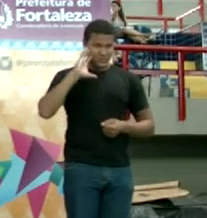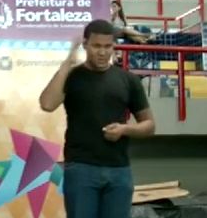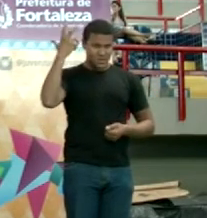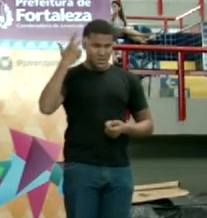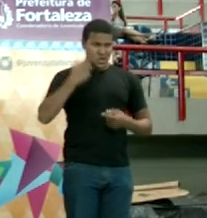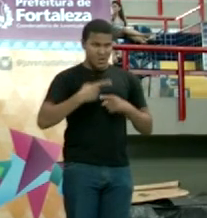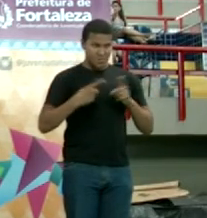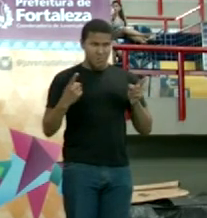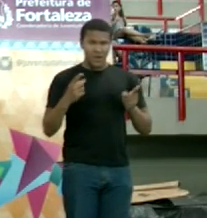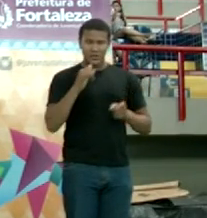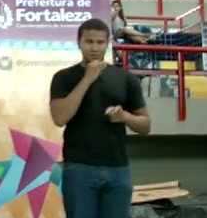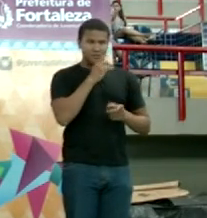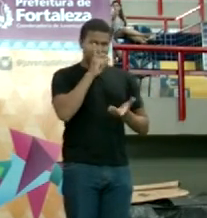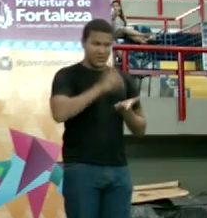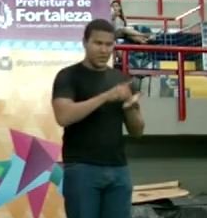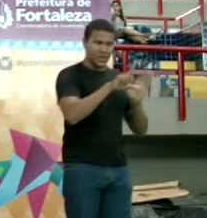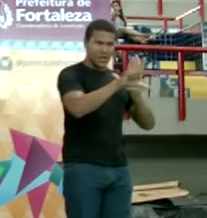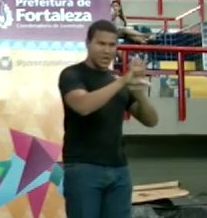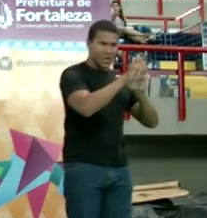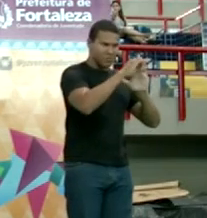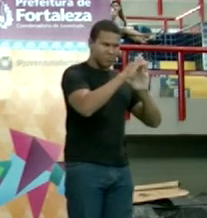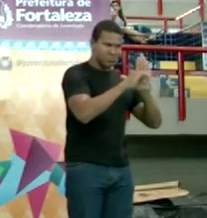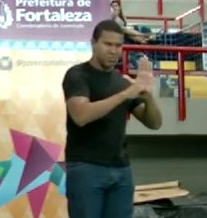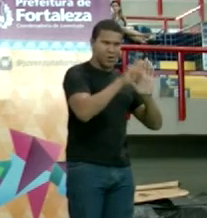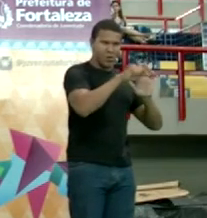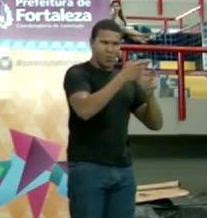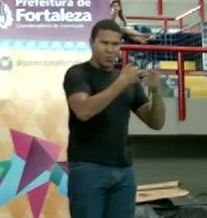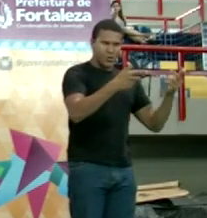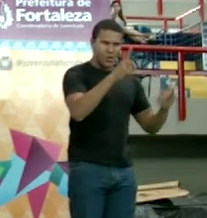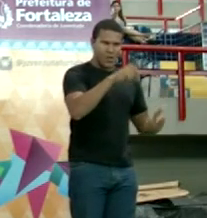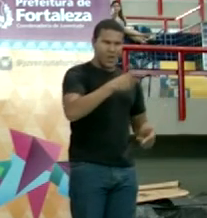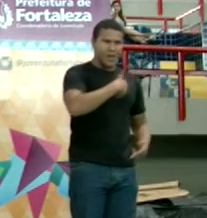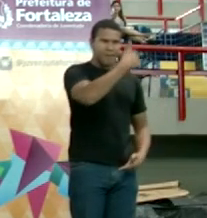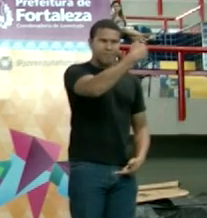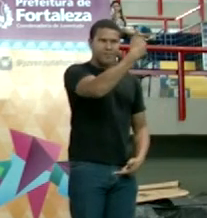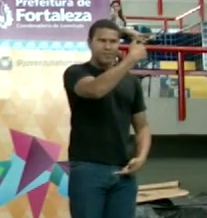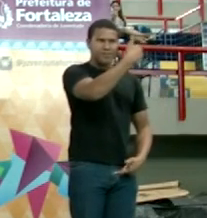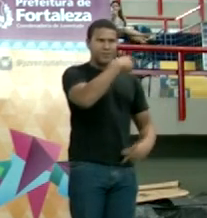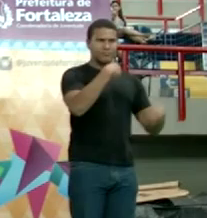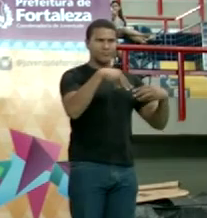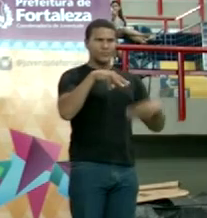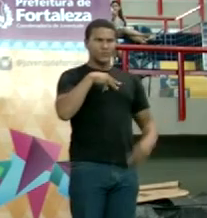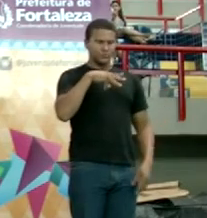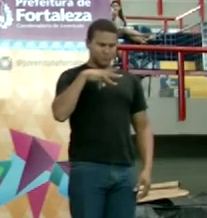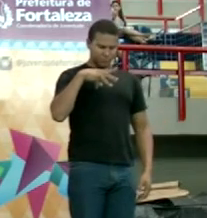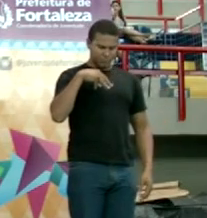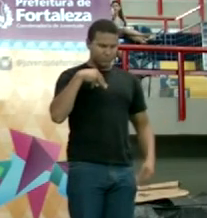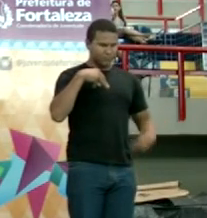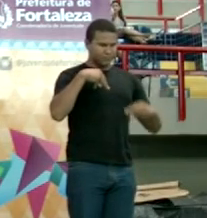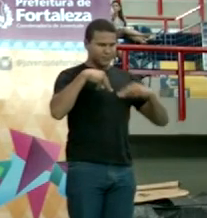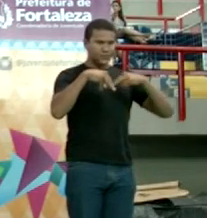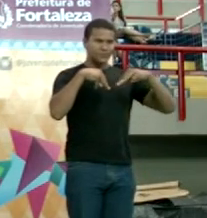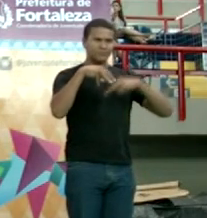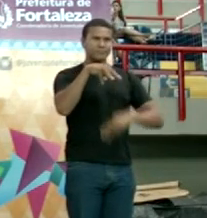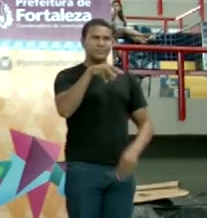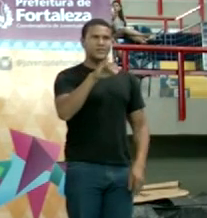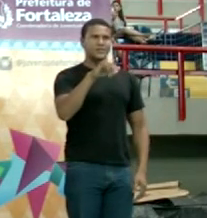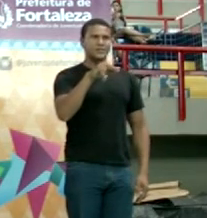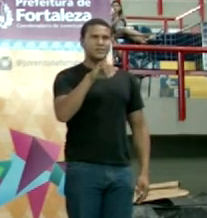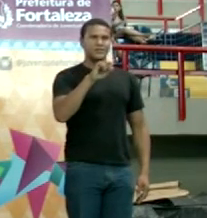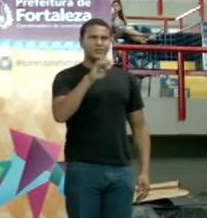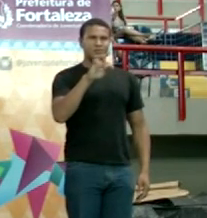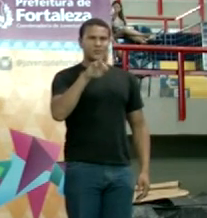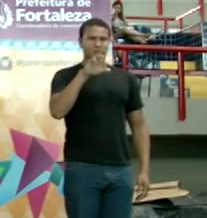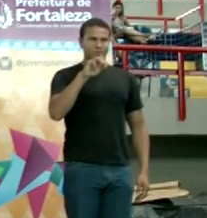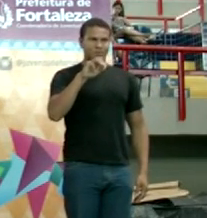verdade, quem vai administrar vai ser o primeiro-ministro? Exatamente. Só que no Brasil, a